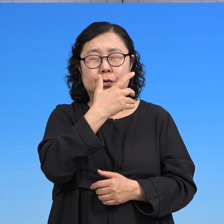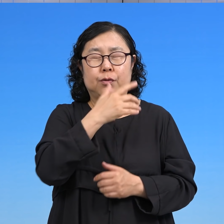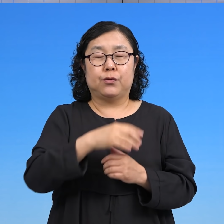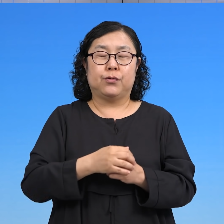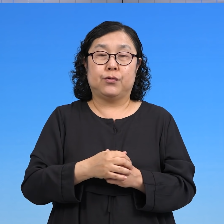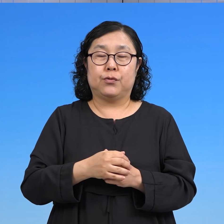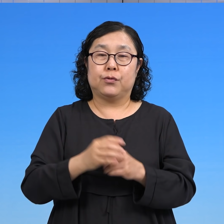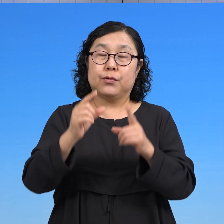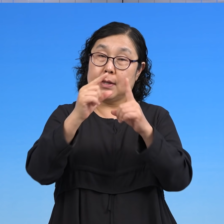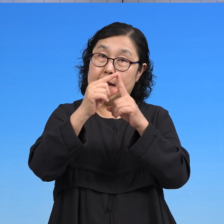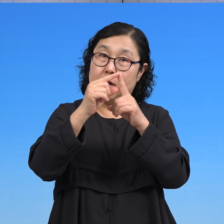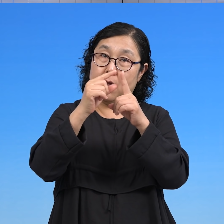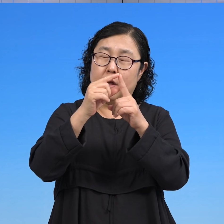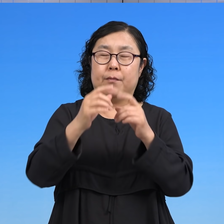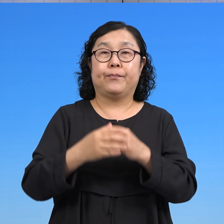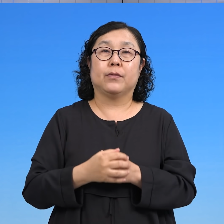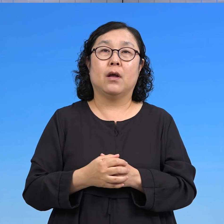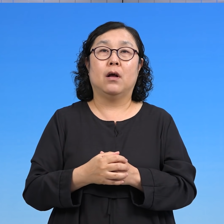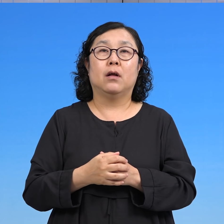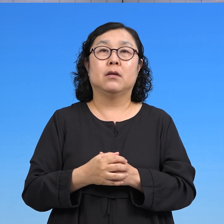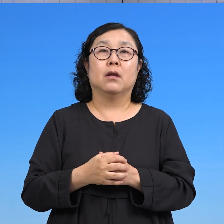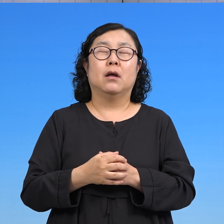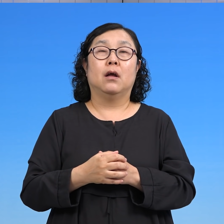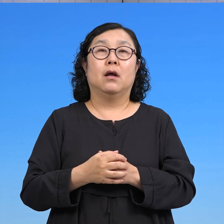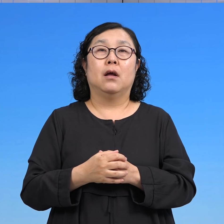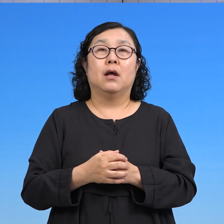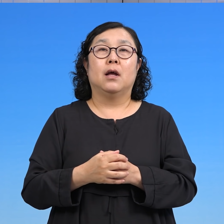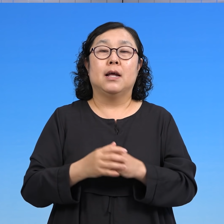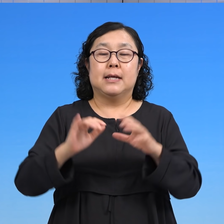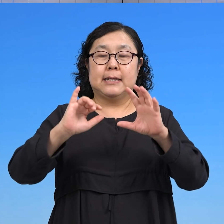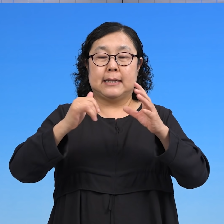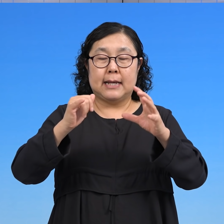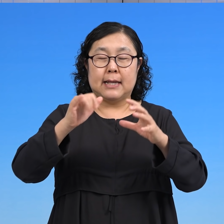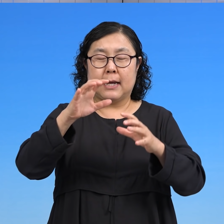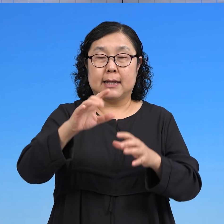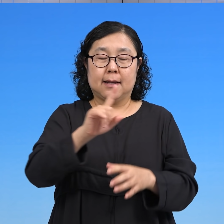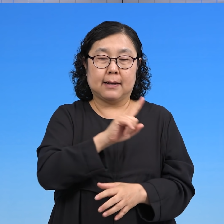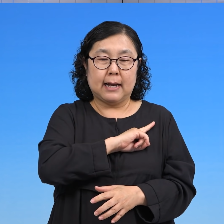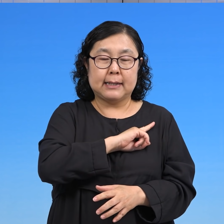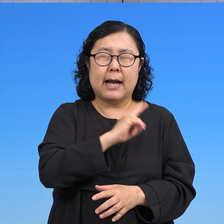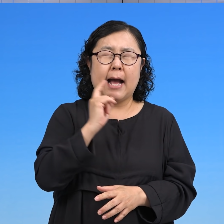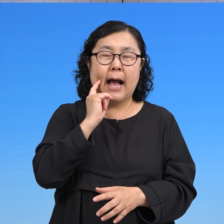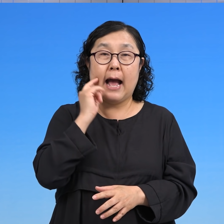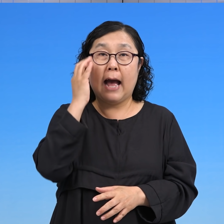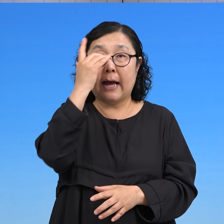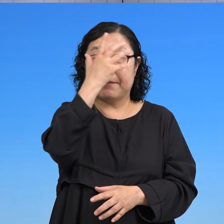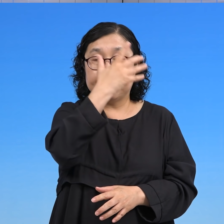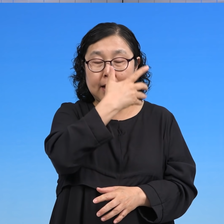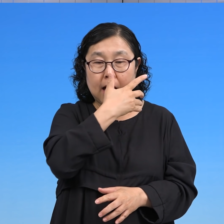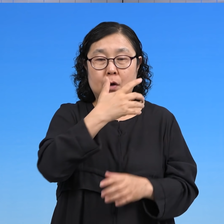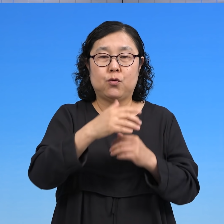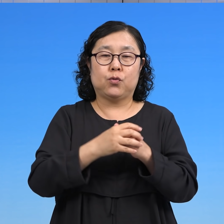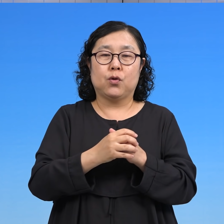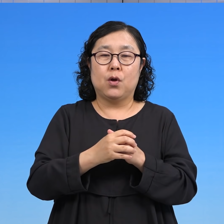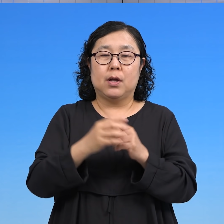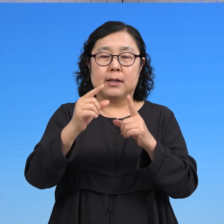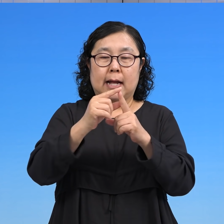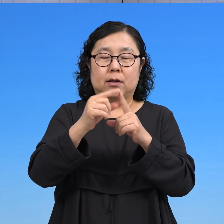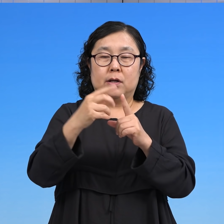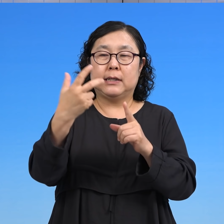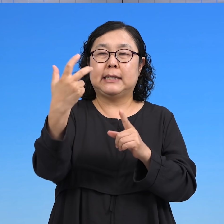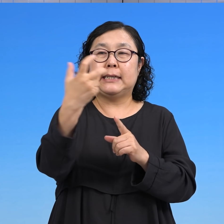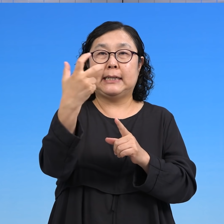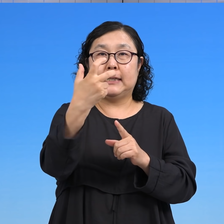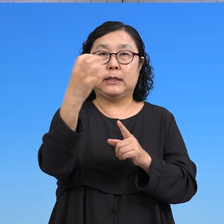뽑혔습니다. 그 영국 문화원이 그 설문조사를 하면서 세상에서 가장 아름다운 영어 단어를